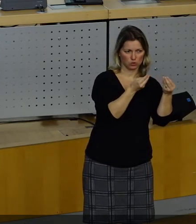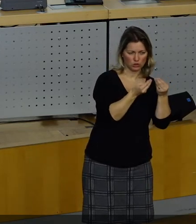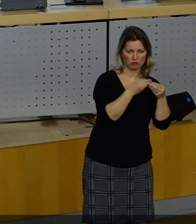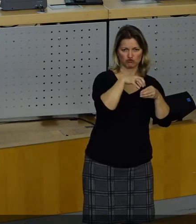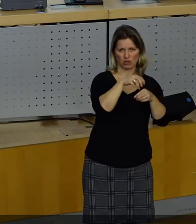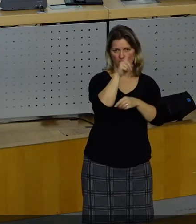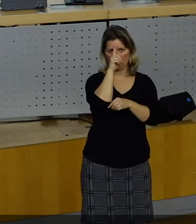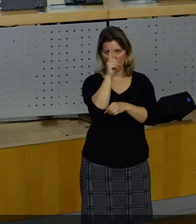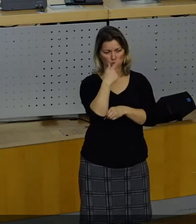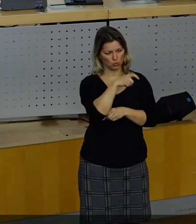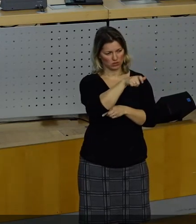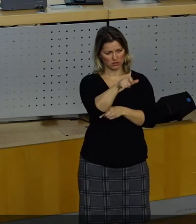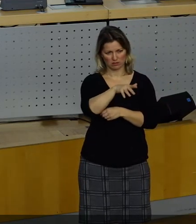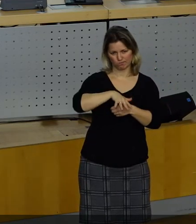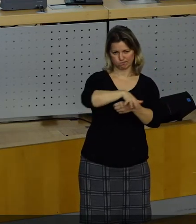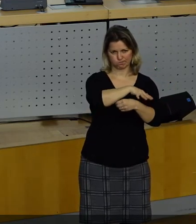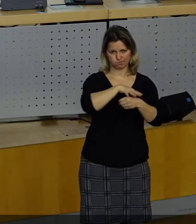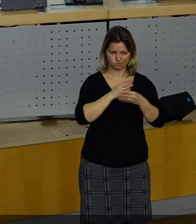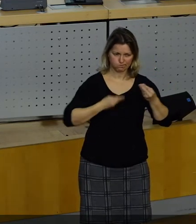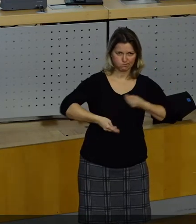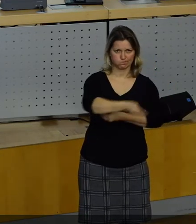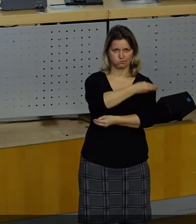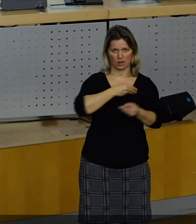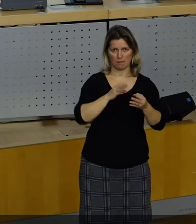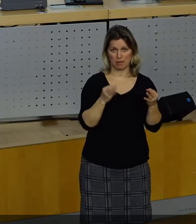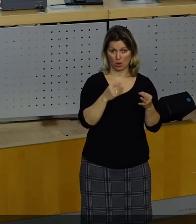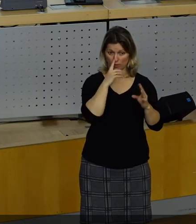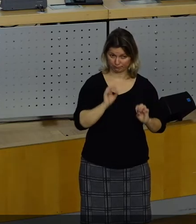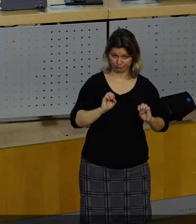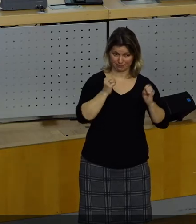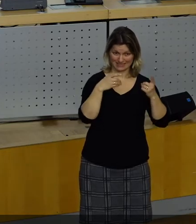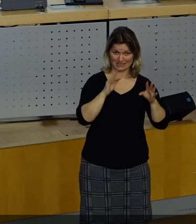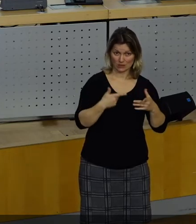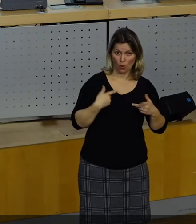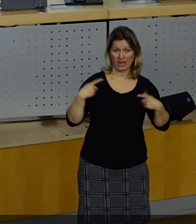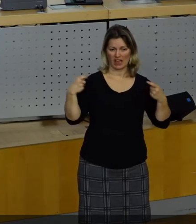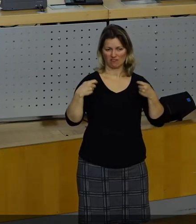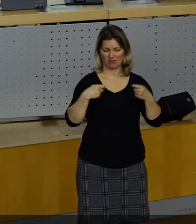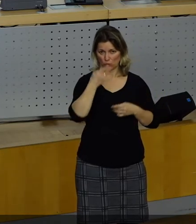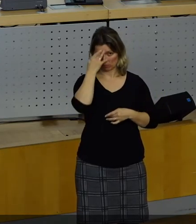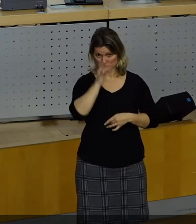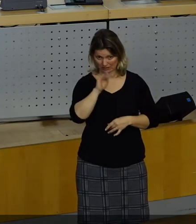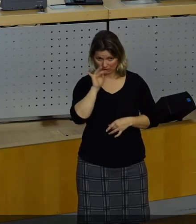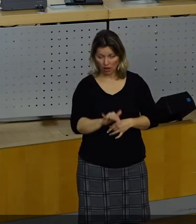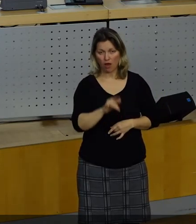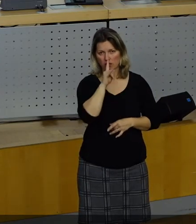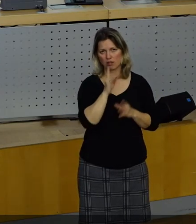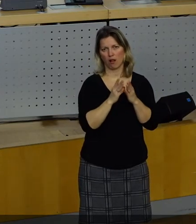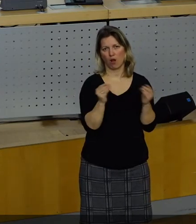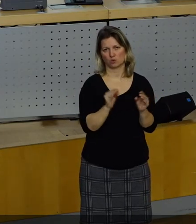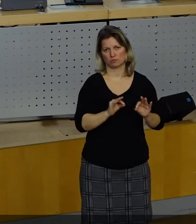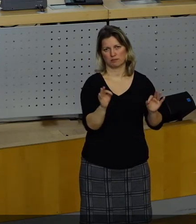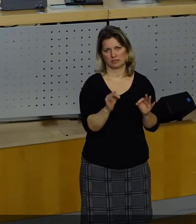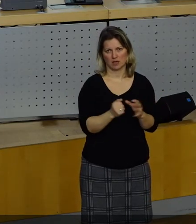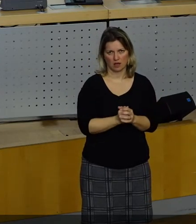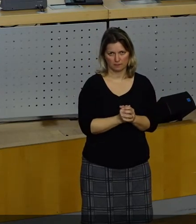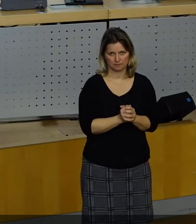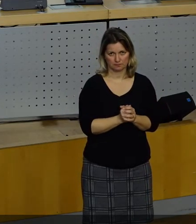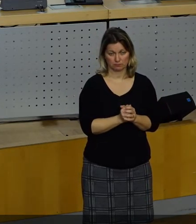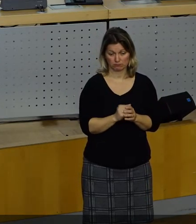eben auch mit der Bürgerschaft im Umfeld. Ich glaube, wenn uns das gelingt, können wir da tatsächlich auch insgesamt zu besseren Lösungen kommen. Und es gibt ja durchaus